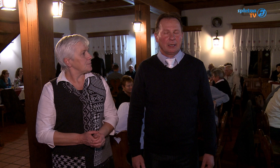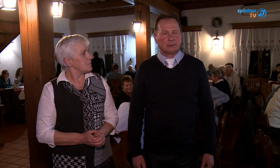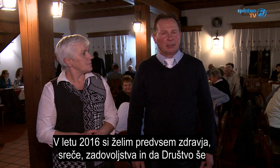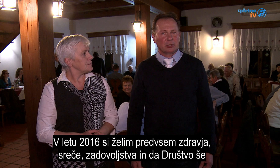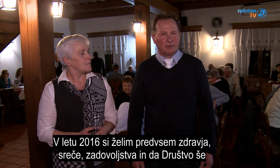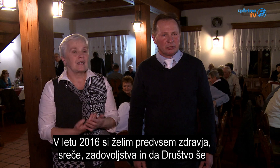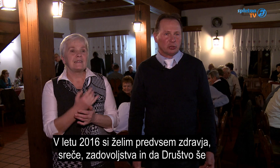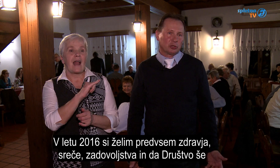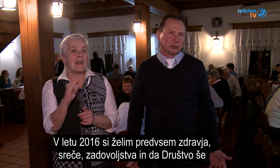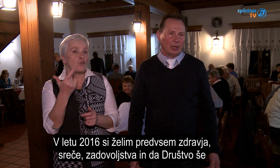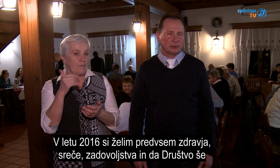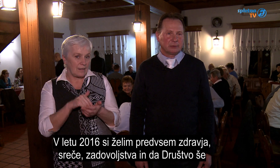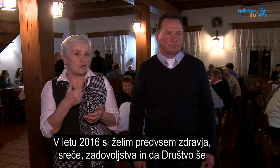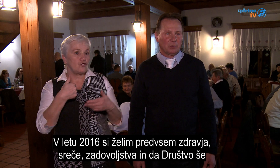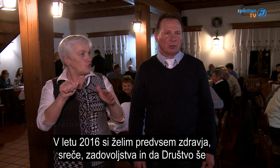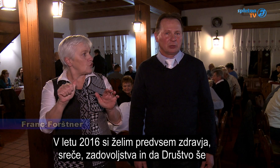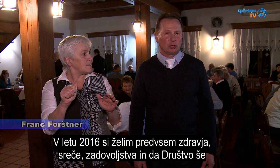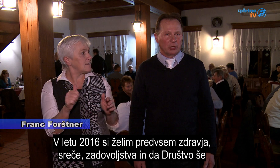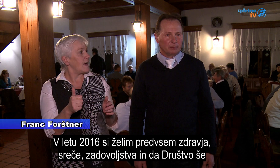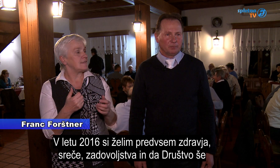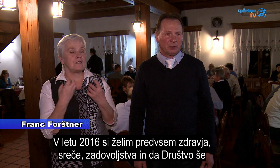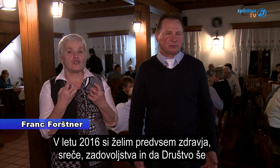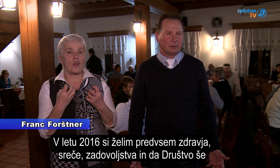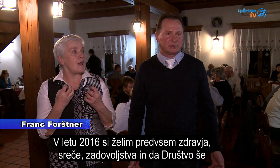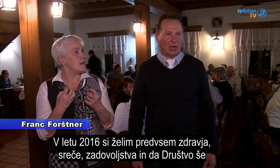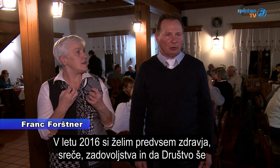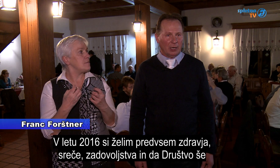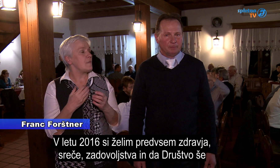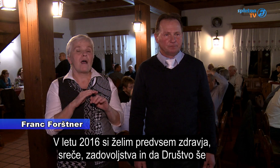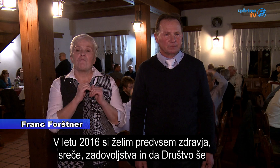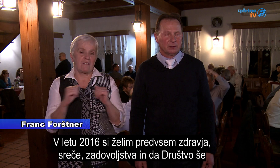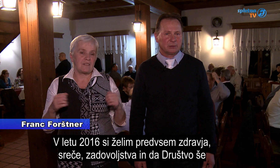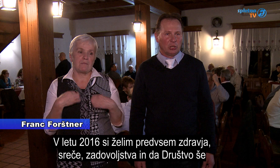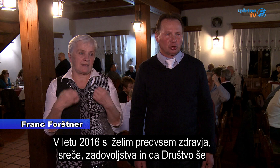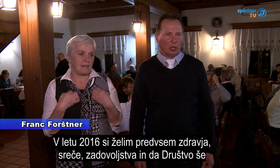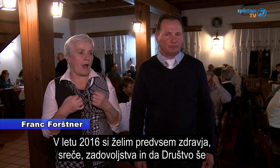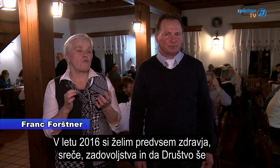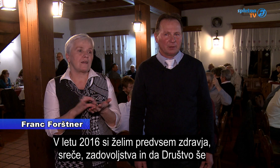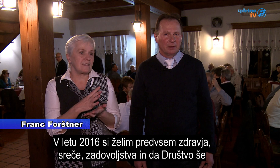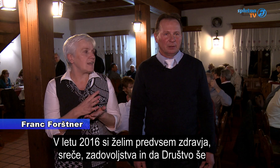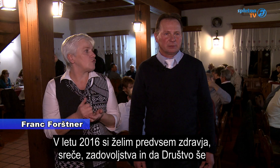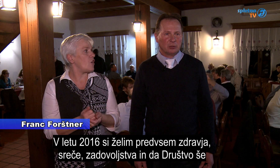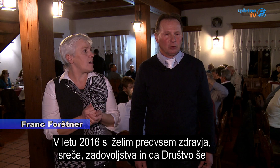Za leto 2016 želim predvsem zdravja, sreče,